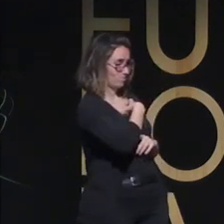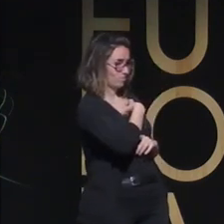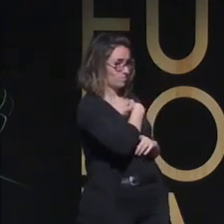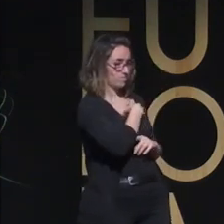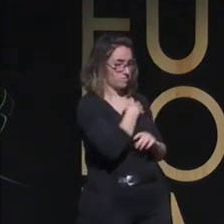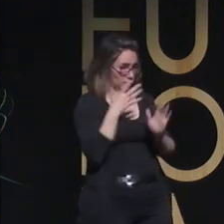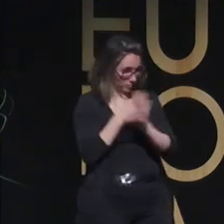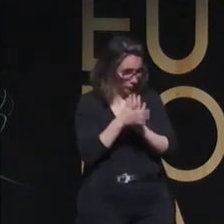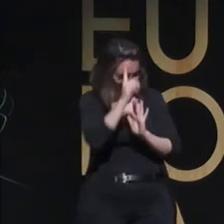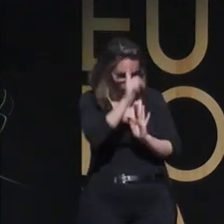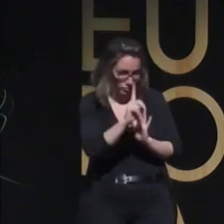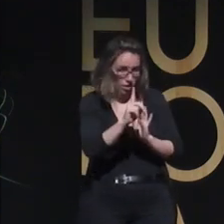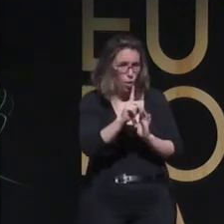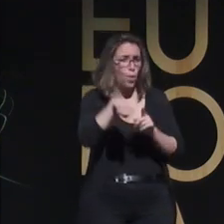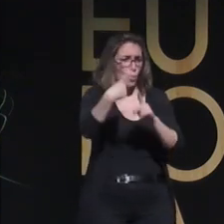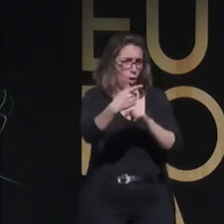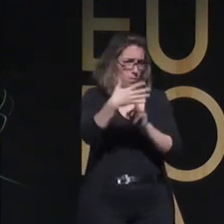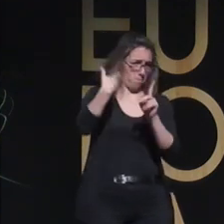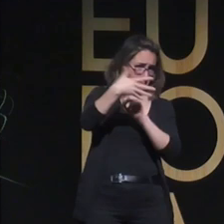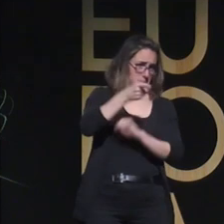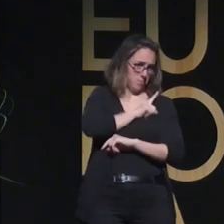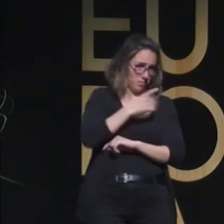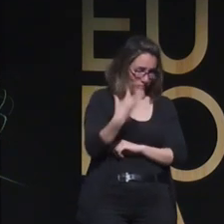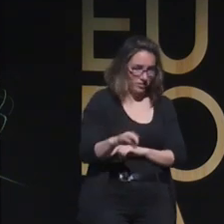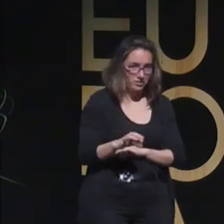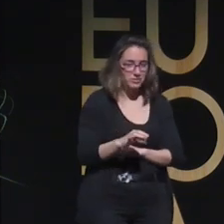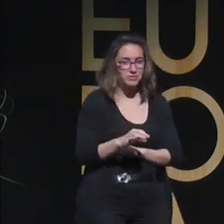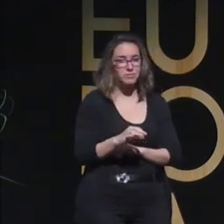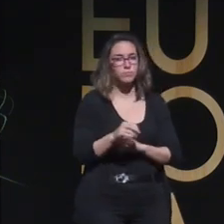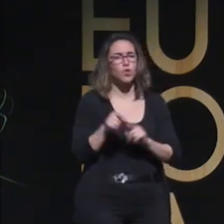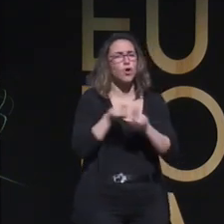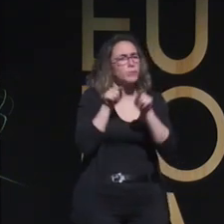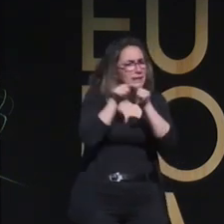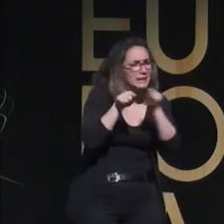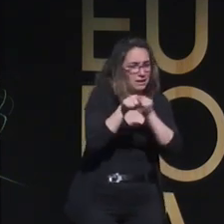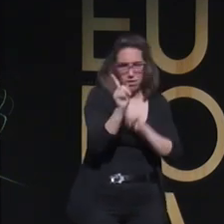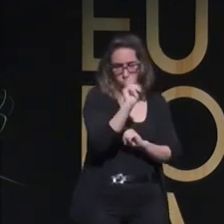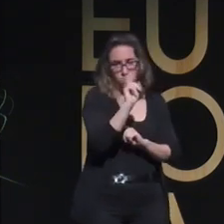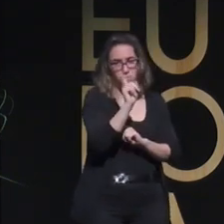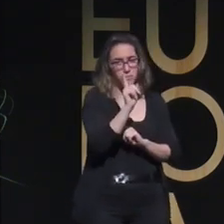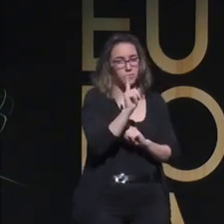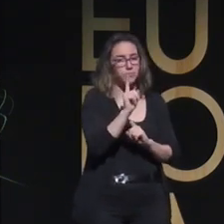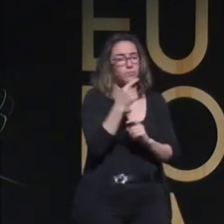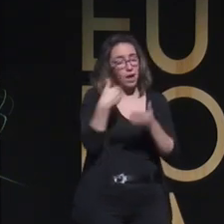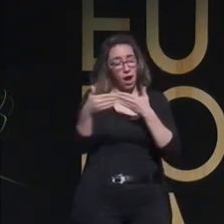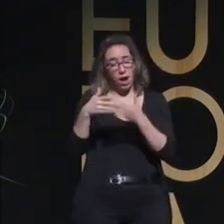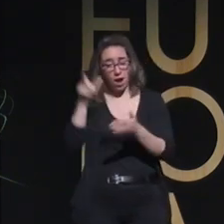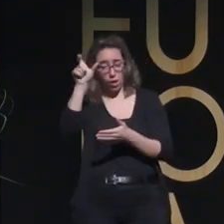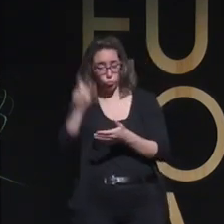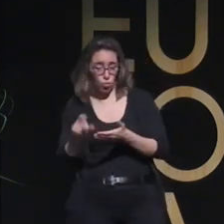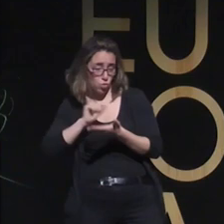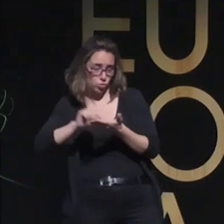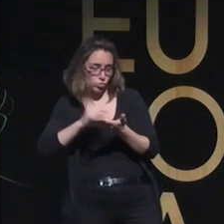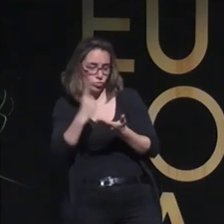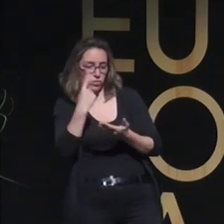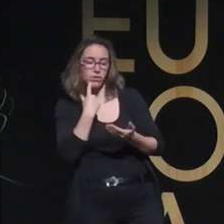Luego, si quieres, me pegas, ¿eh?, por decir esto. Pero no me refiero tanto como crítica, ¿eh?, sino que había un autor que se llamaba Rogers que